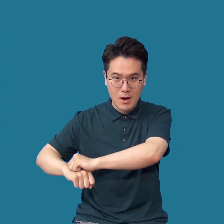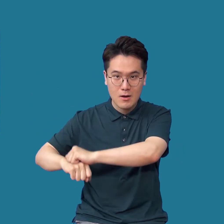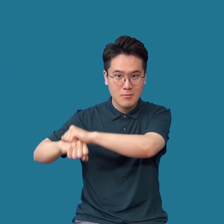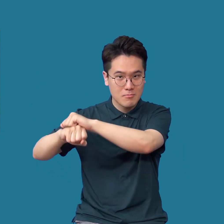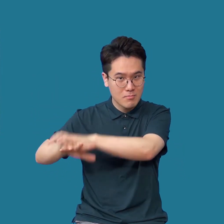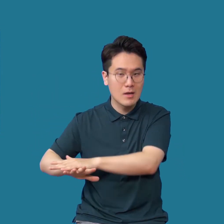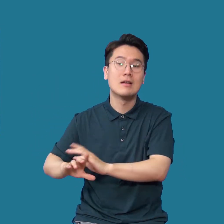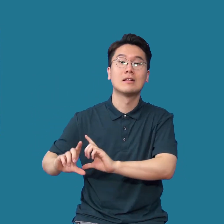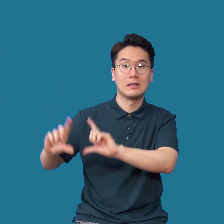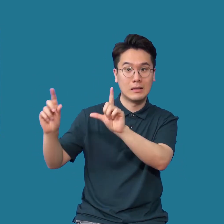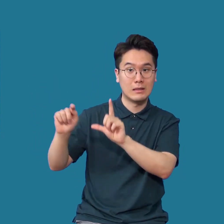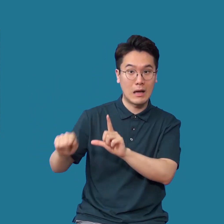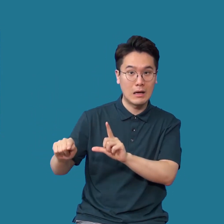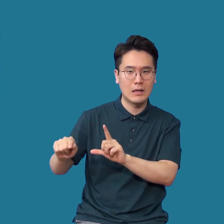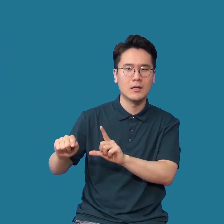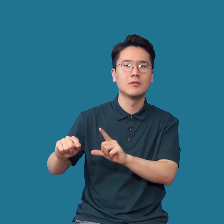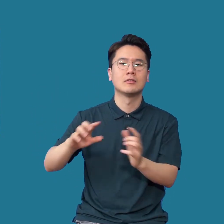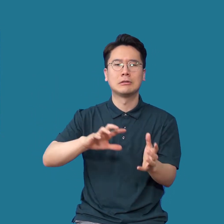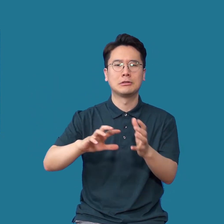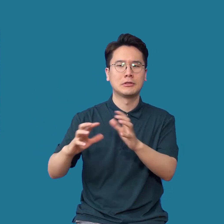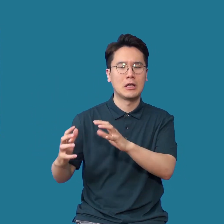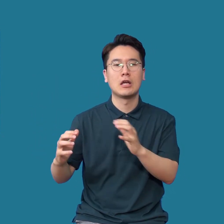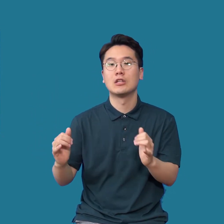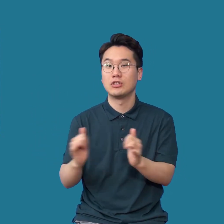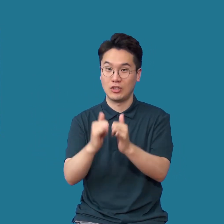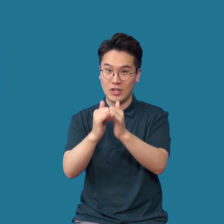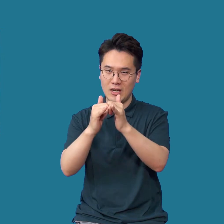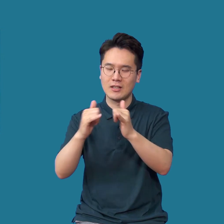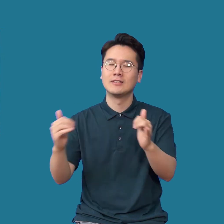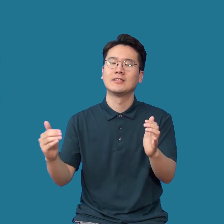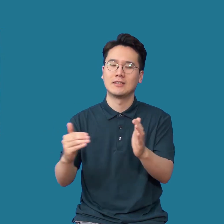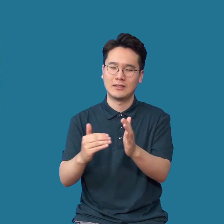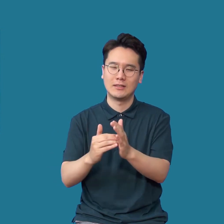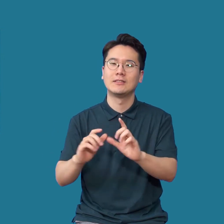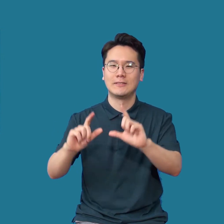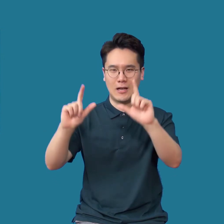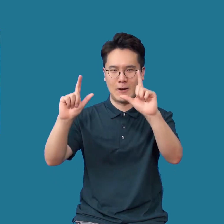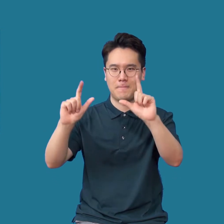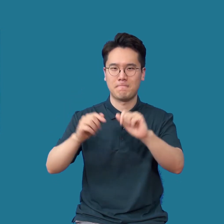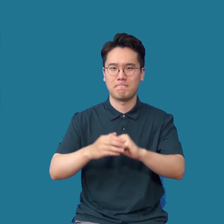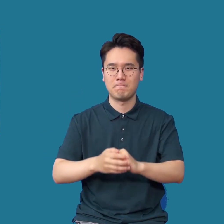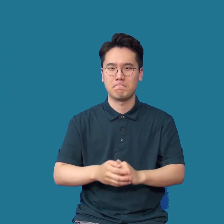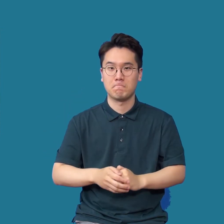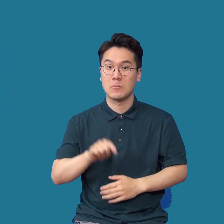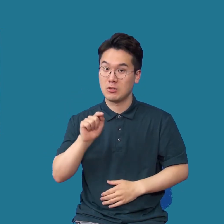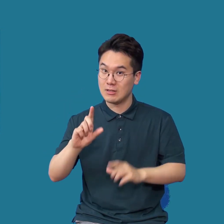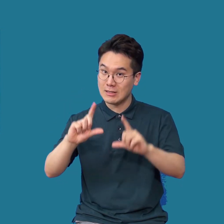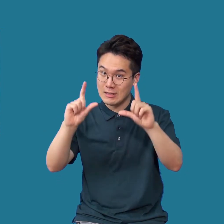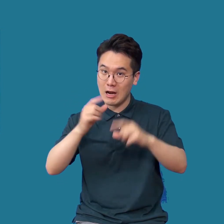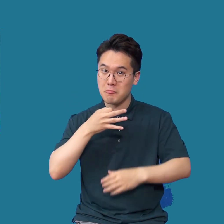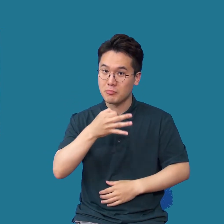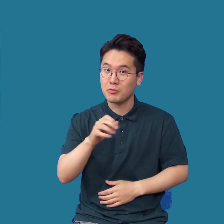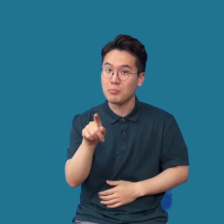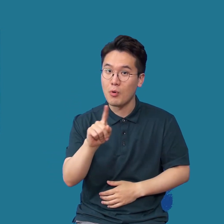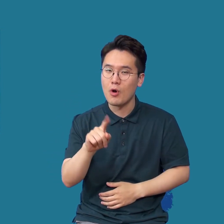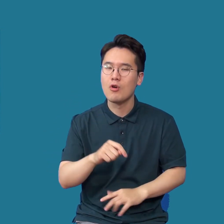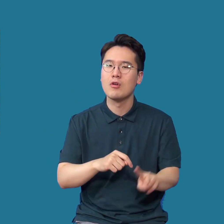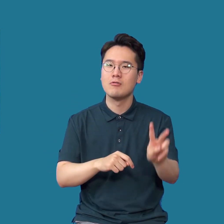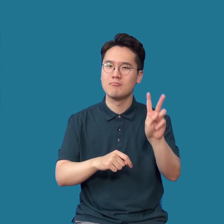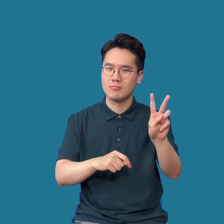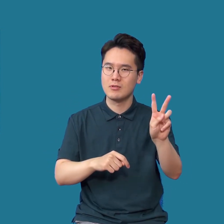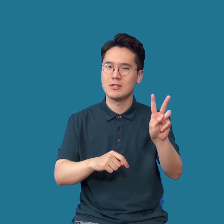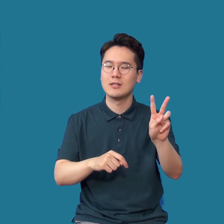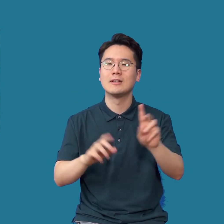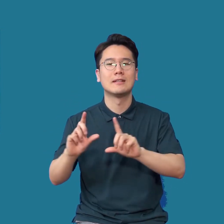나는 날이었습니다. 그래서 그 날을 가리켜서 V-Day라고 부릅니다. V-Day는 Victory